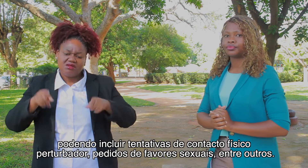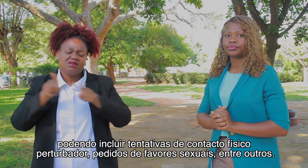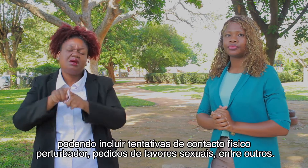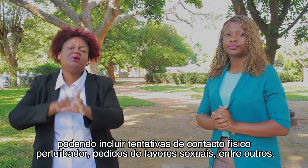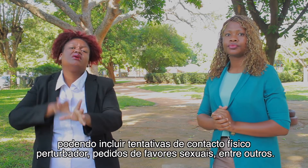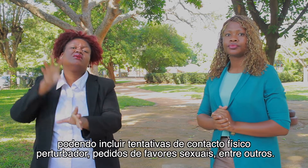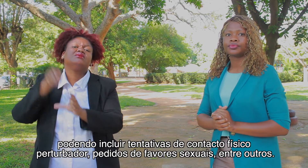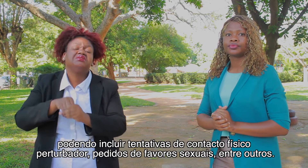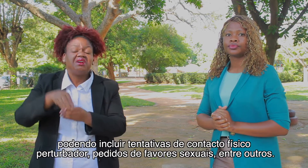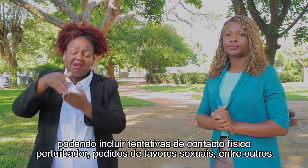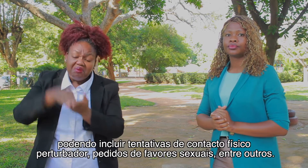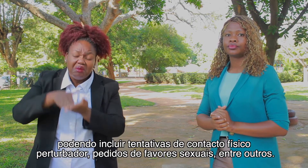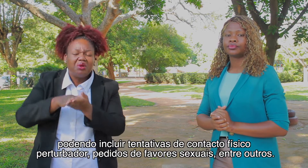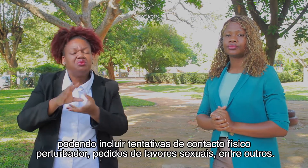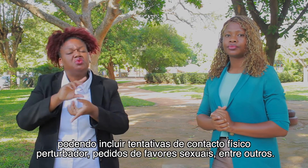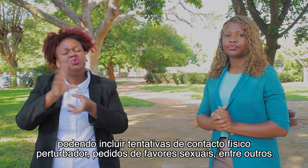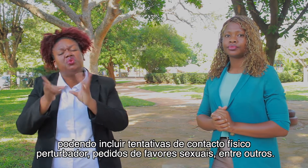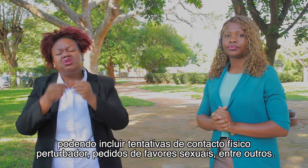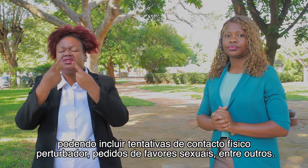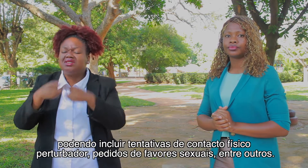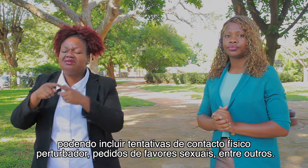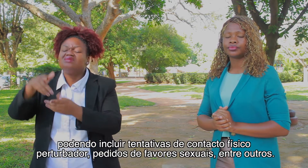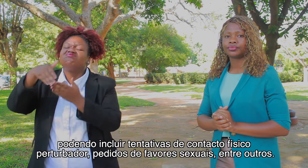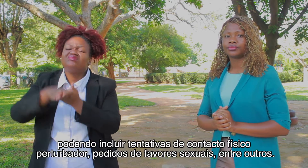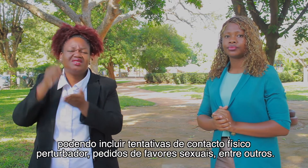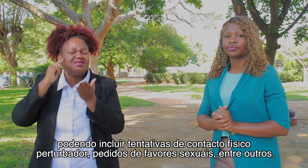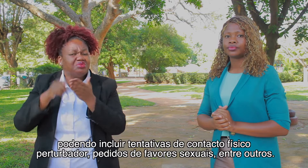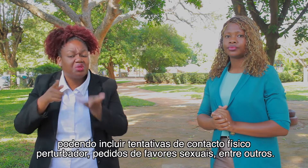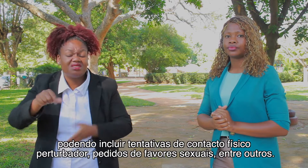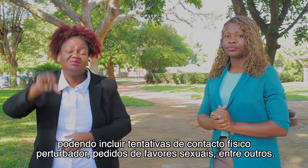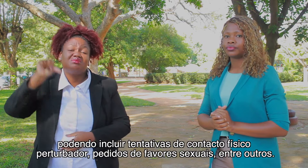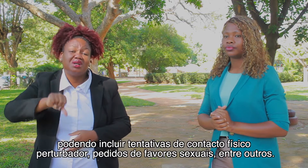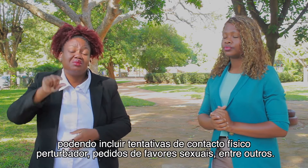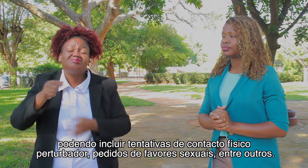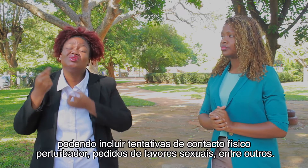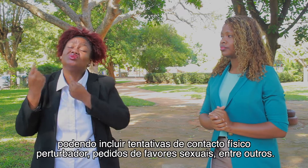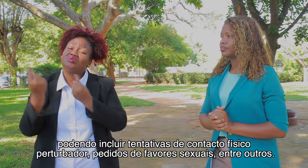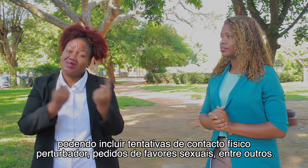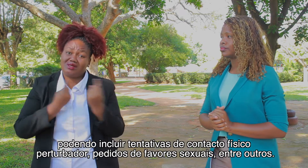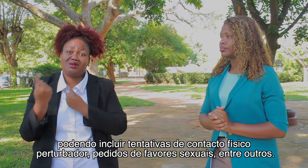de contato físico perturbador, pedidos de favores sexuais, entre outros.